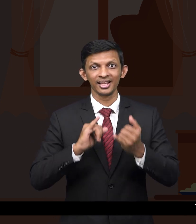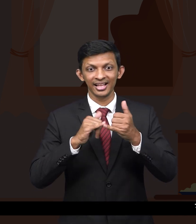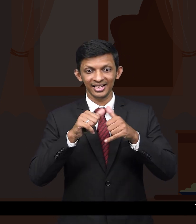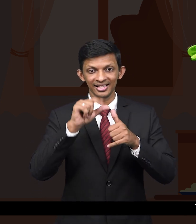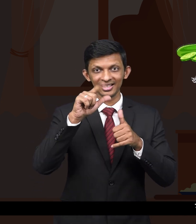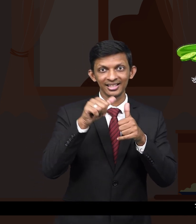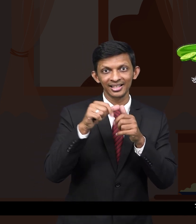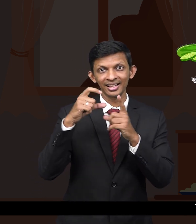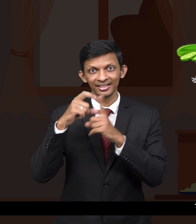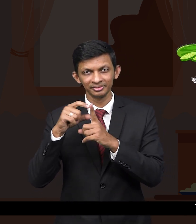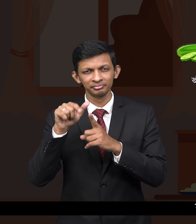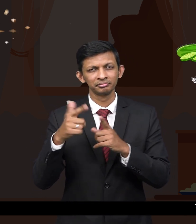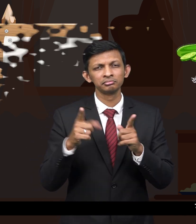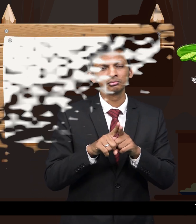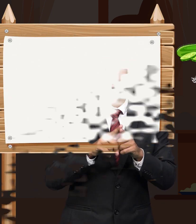सलाद,